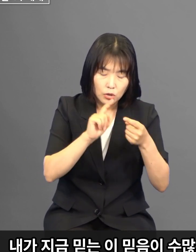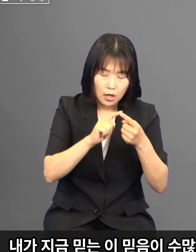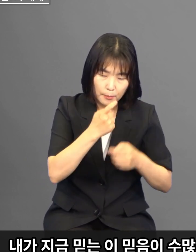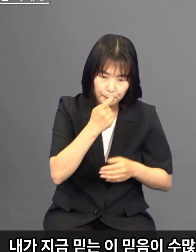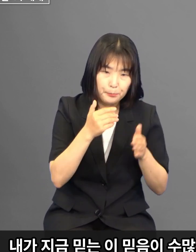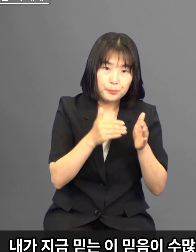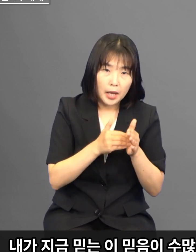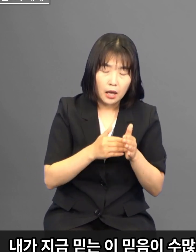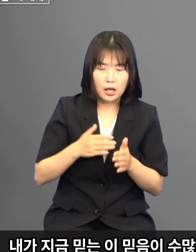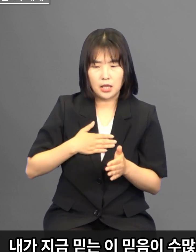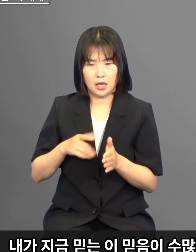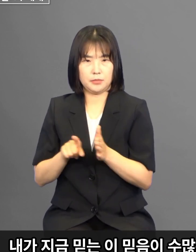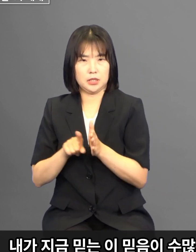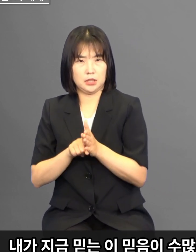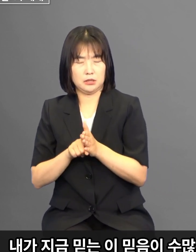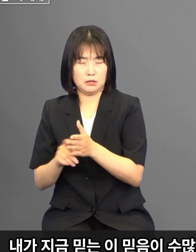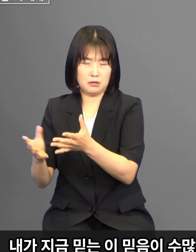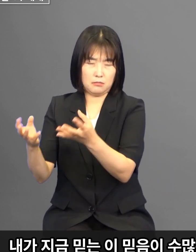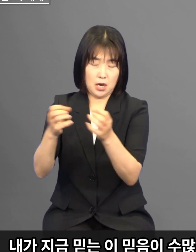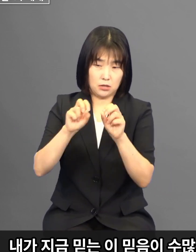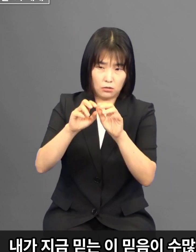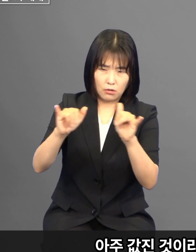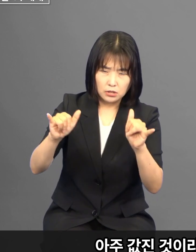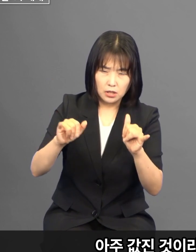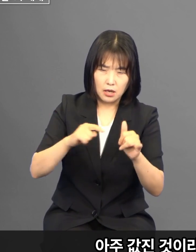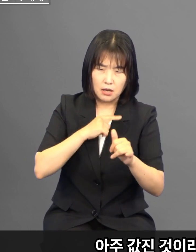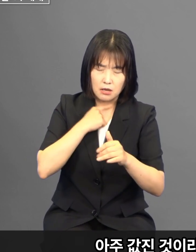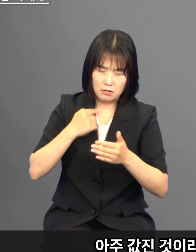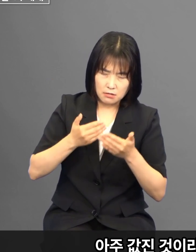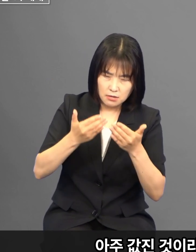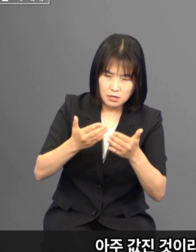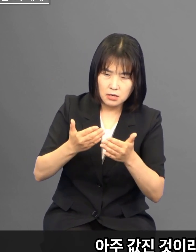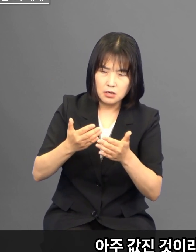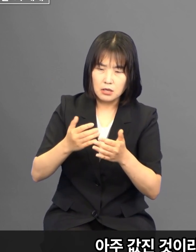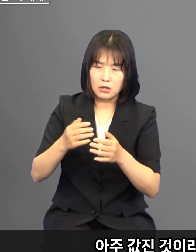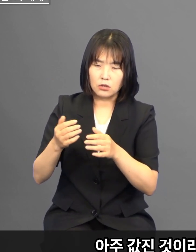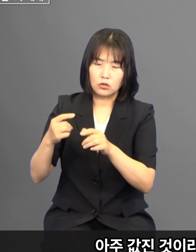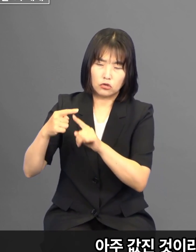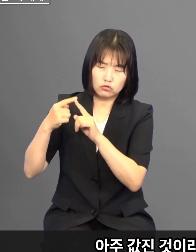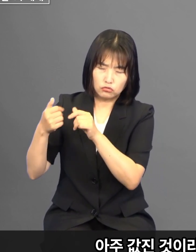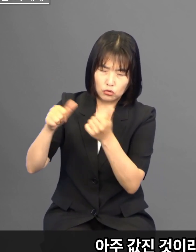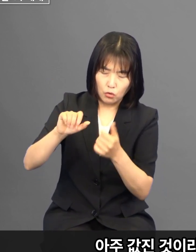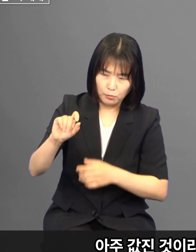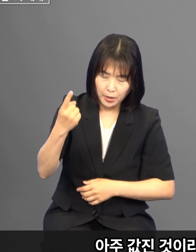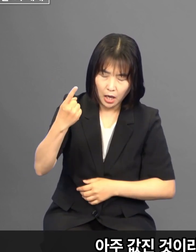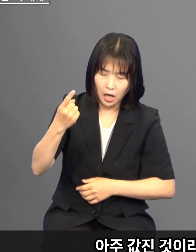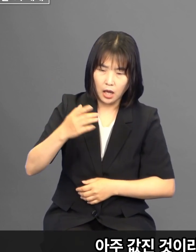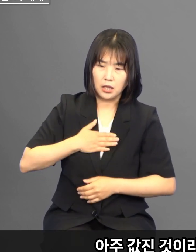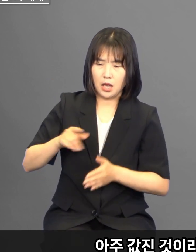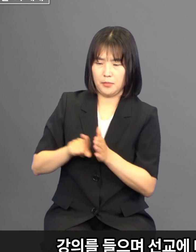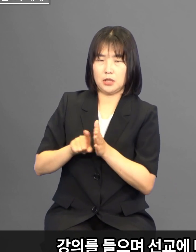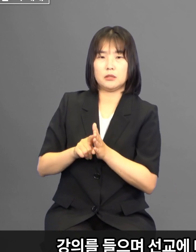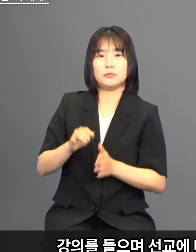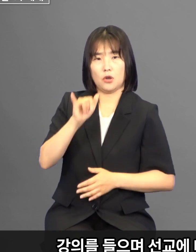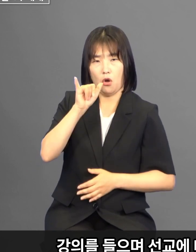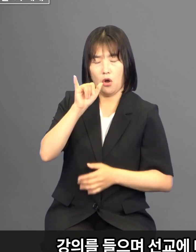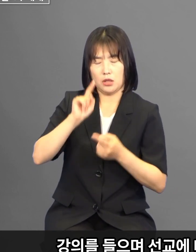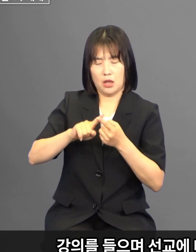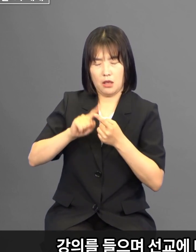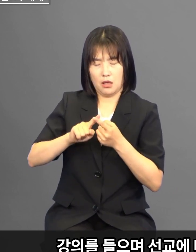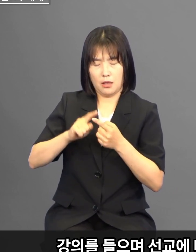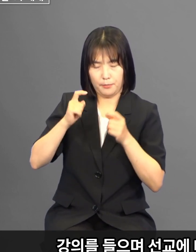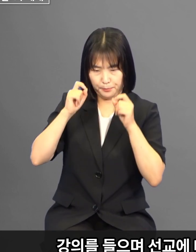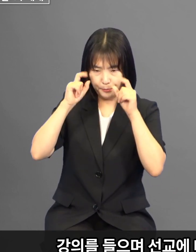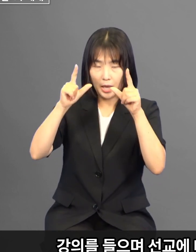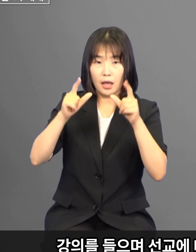수많은 선교사님들의 헌신과 순교 위에 세워진 아주 값진 것이라는 사실을 알게 되었습니다. 강의를 들으며